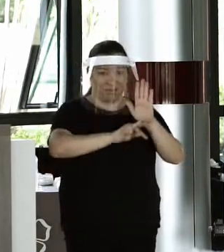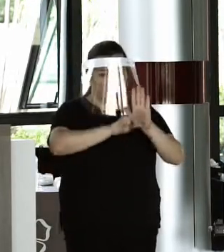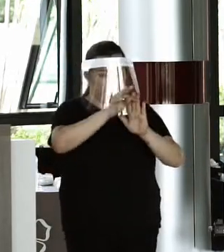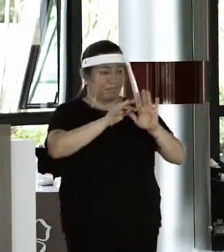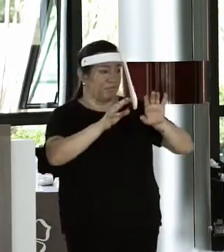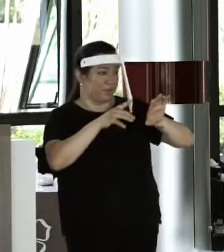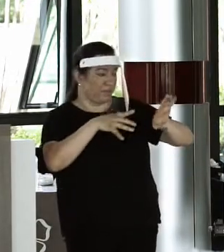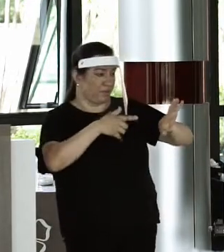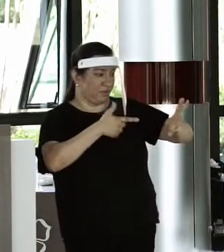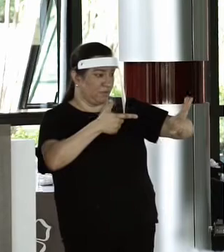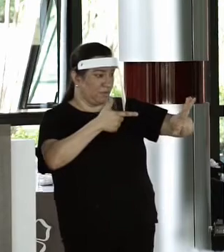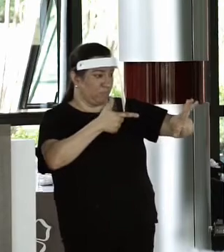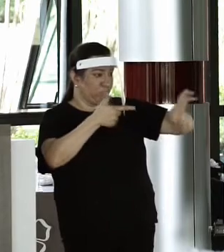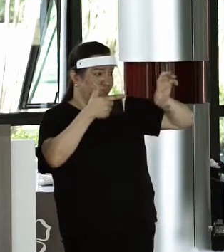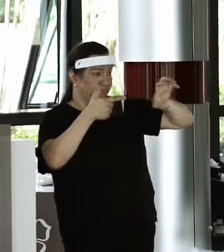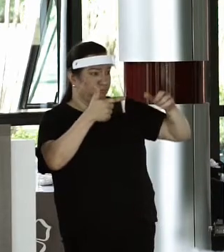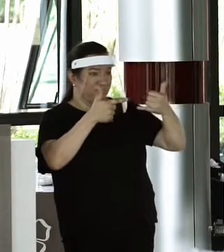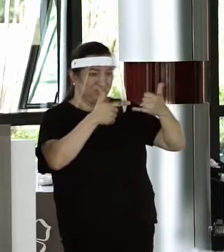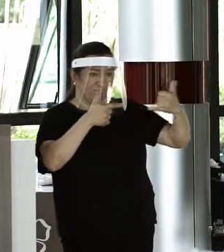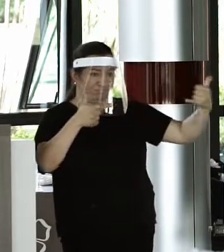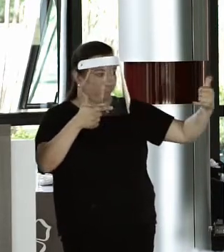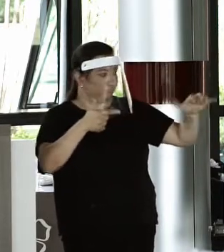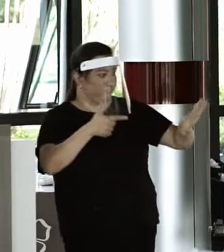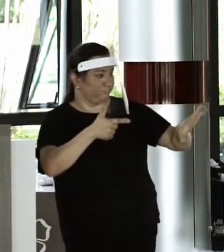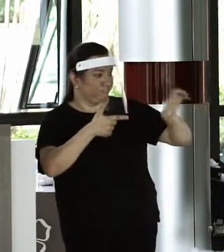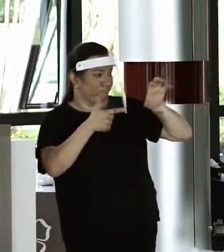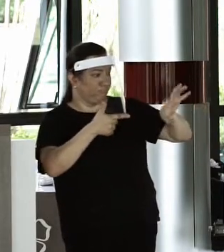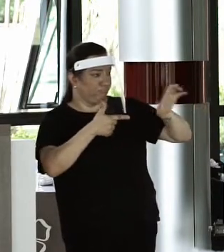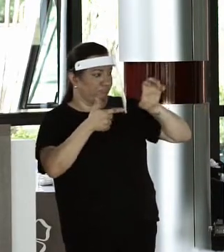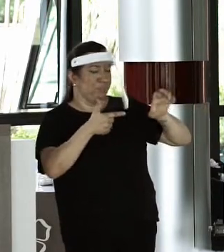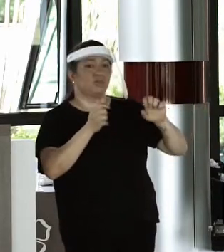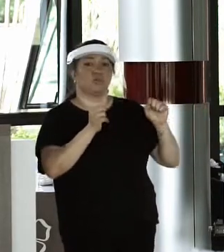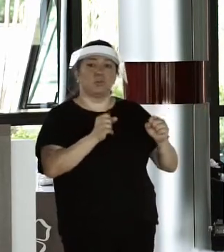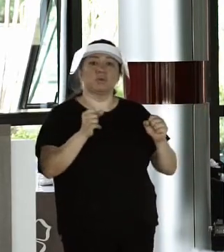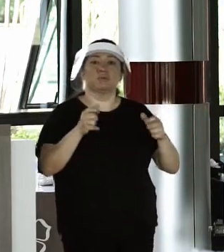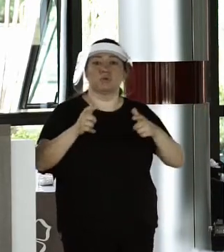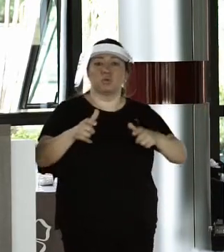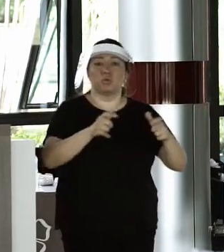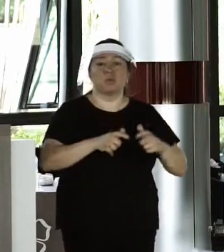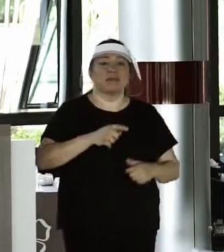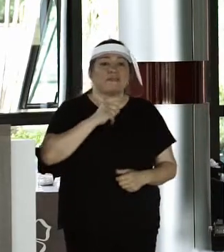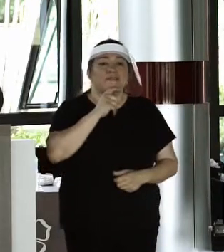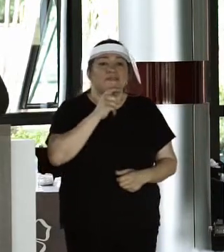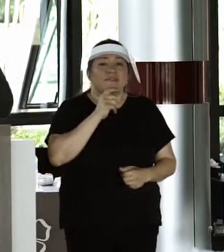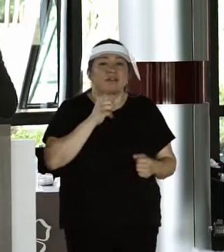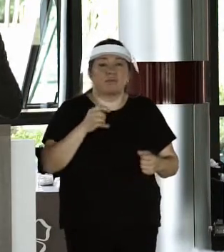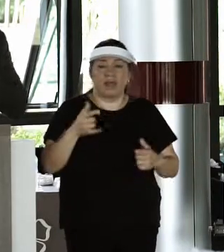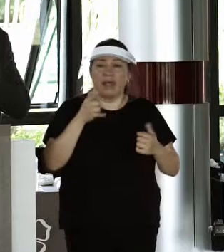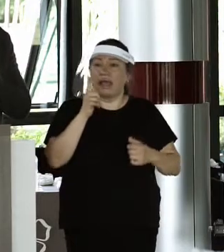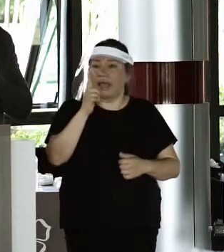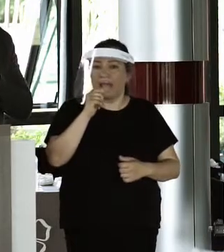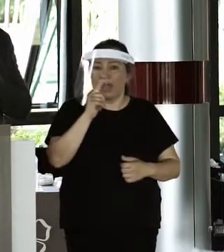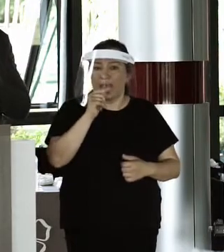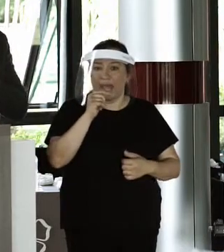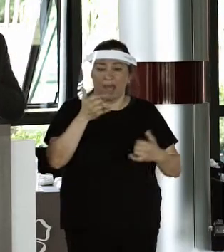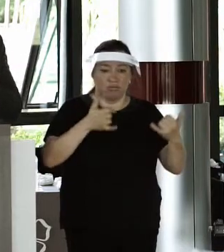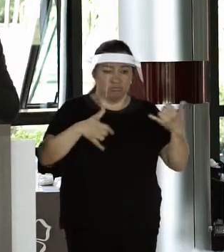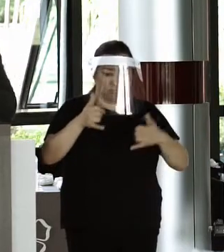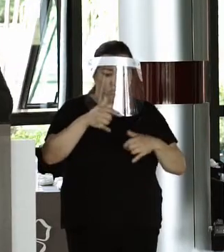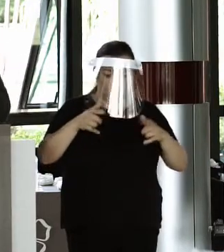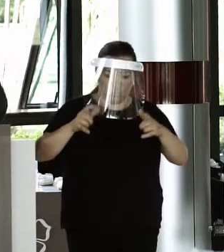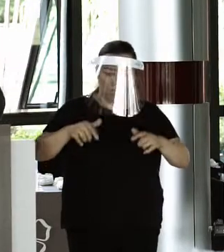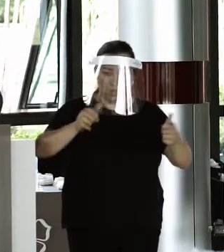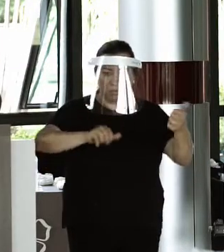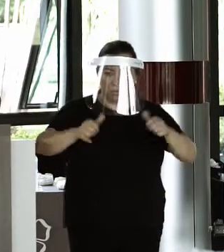pode ser utilizada nos estudos de umidade. Olha que interessante. Então aqui eu tenho diferentes materiais. No laboratório mesmo eu fiz um experimento ali,